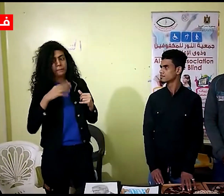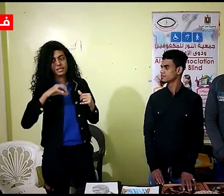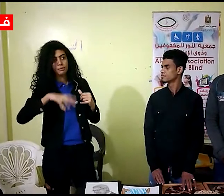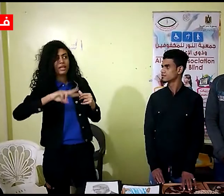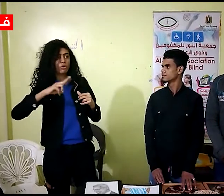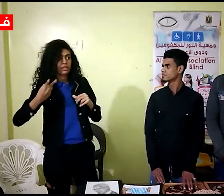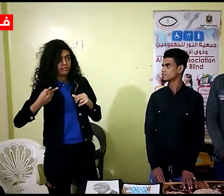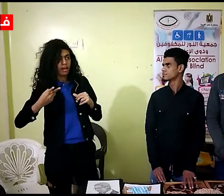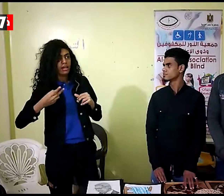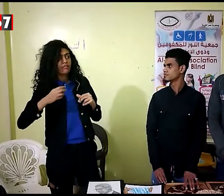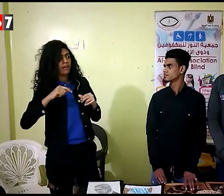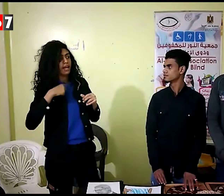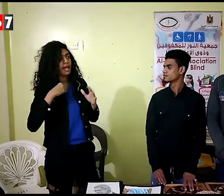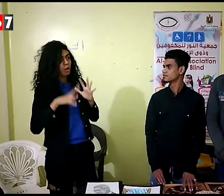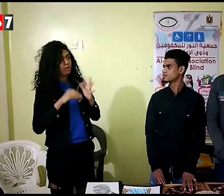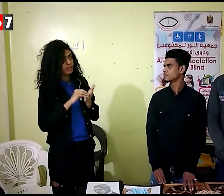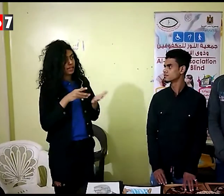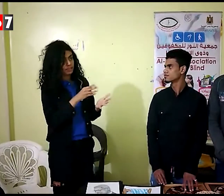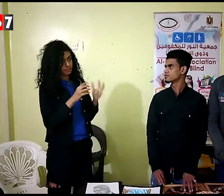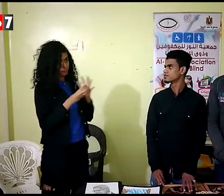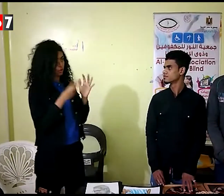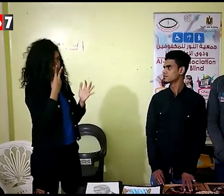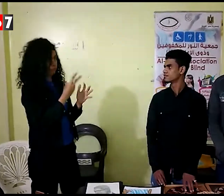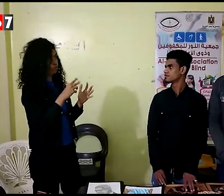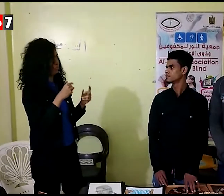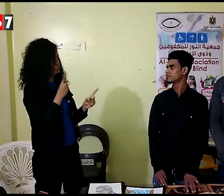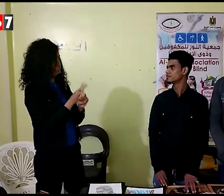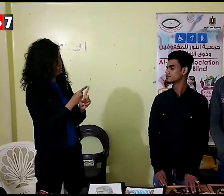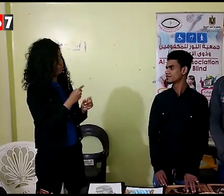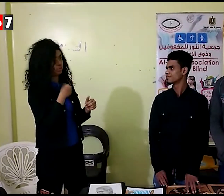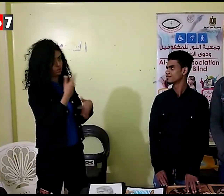انا سنه ثانيه، وسنه ثانيه 8، وسنه ثالثه حوالي